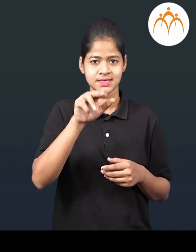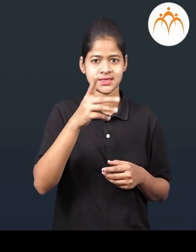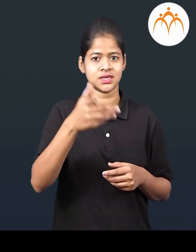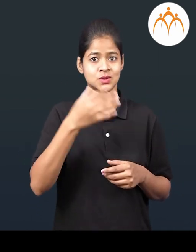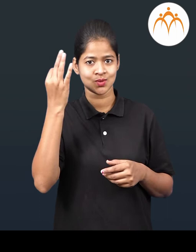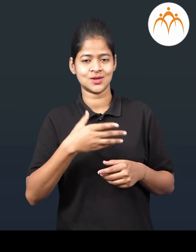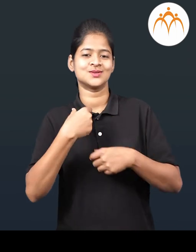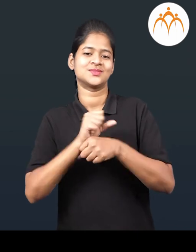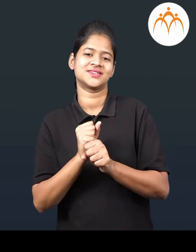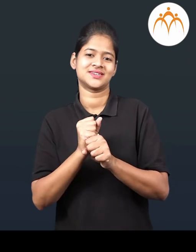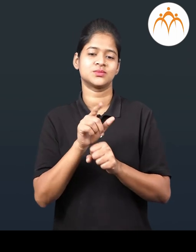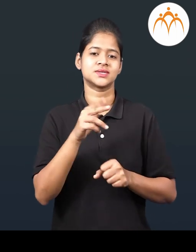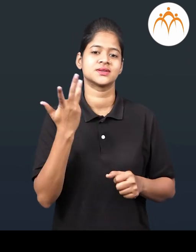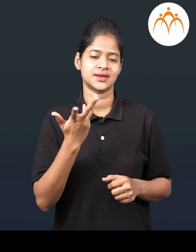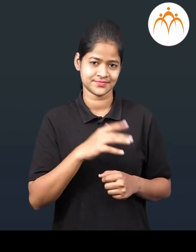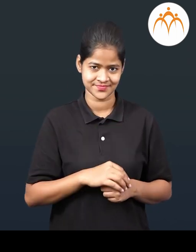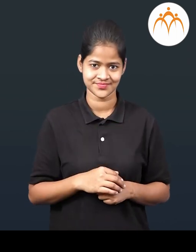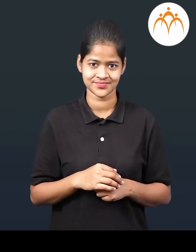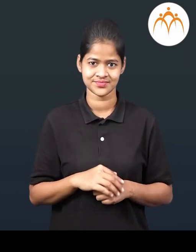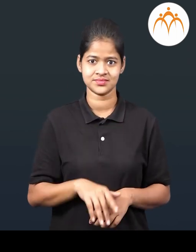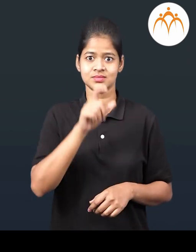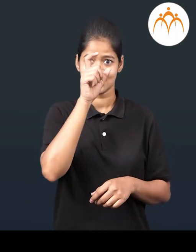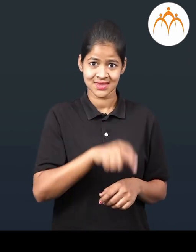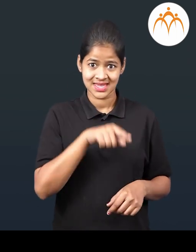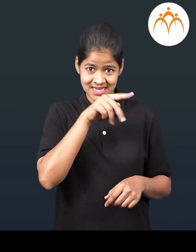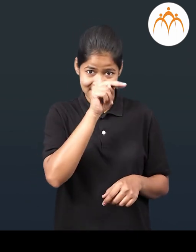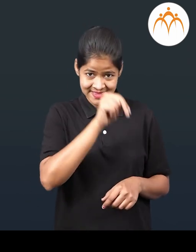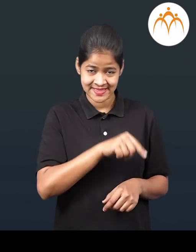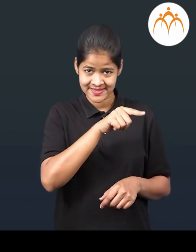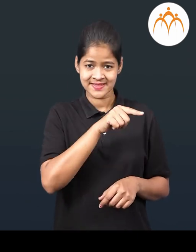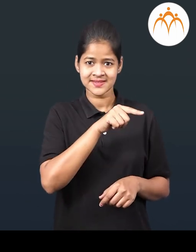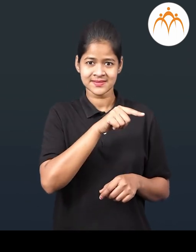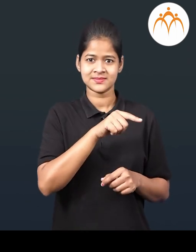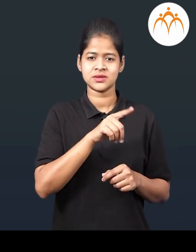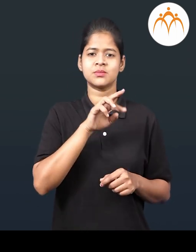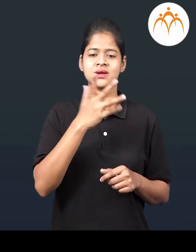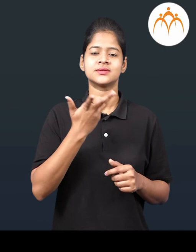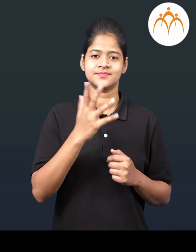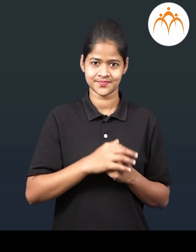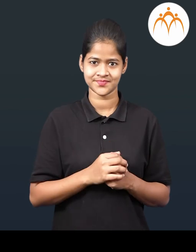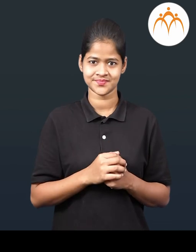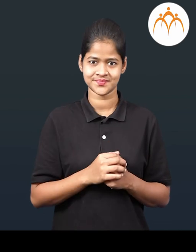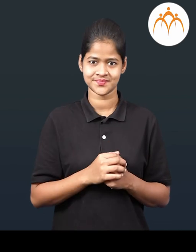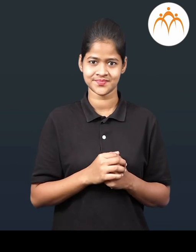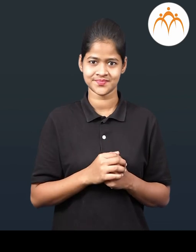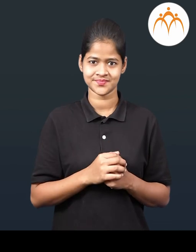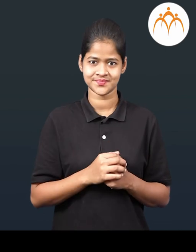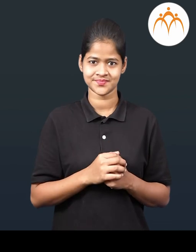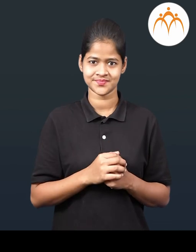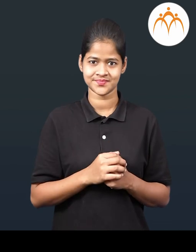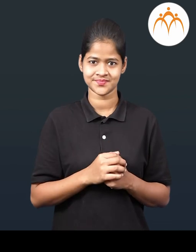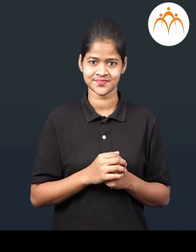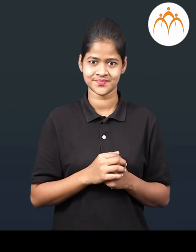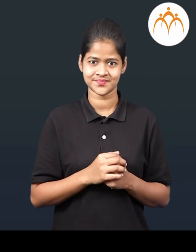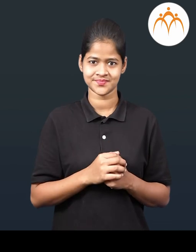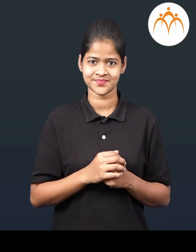ચકરીકરણ મણજે કાઈ પુણર વાપર મણજે કાઈ ગરજવંત મણજે